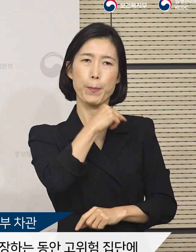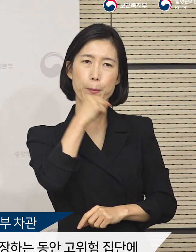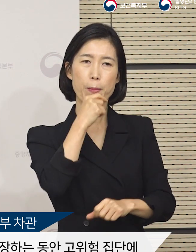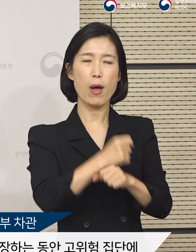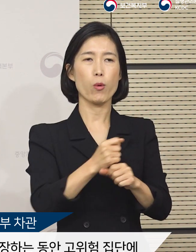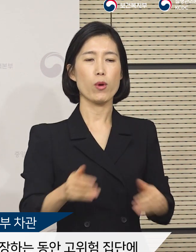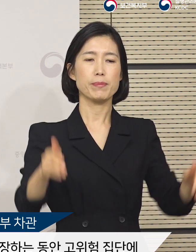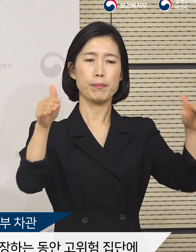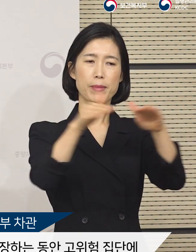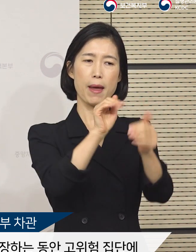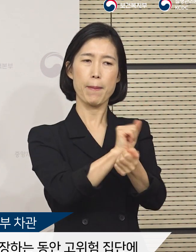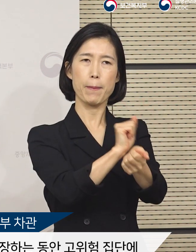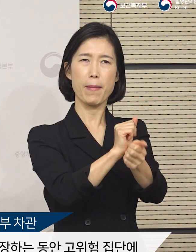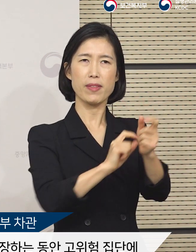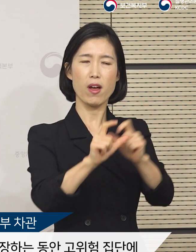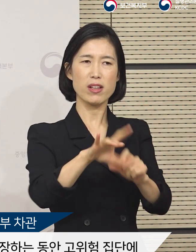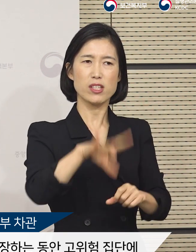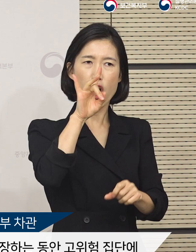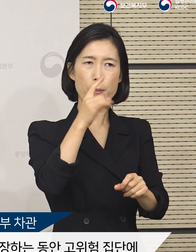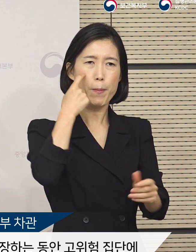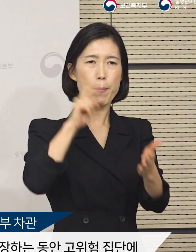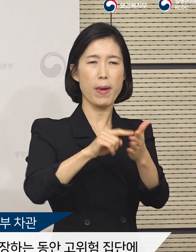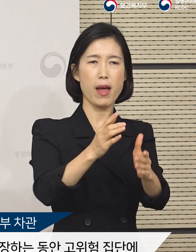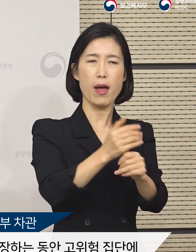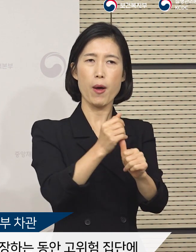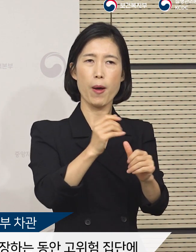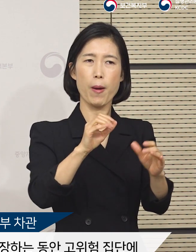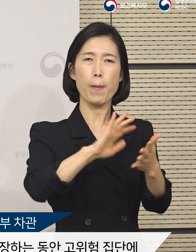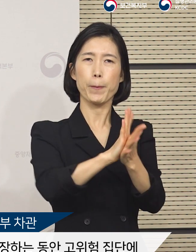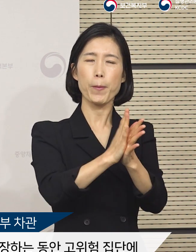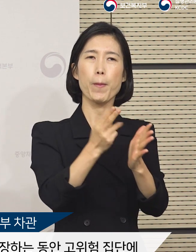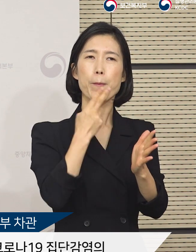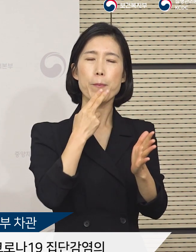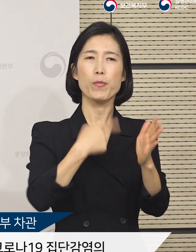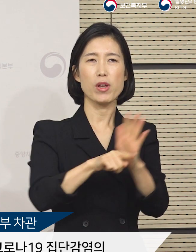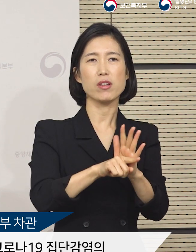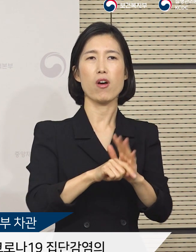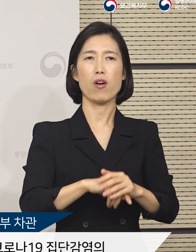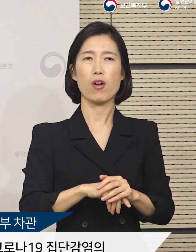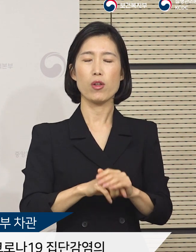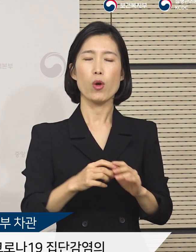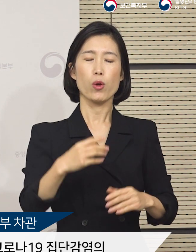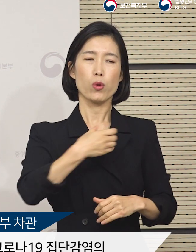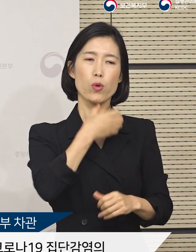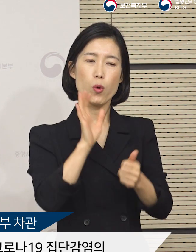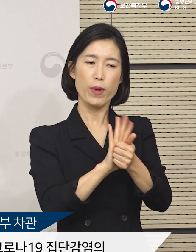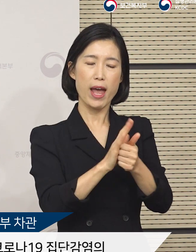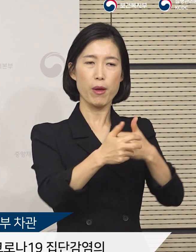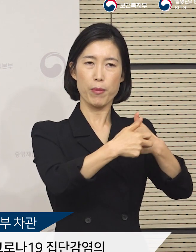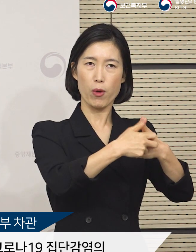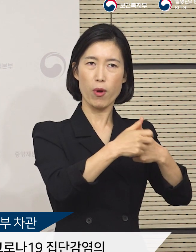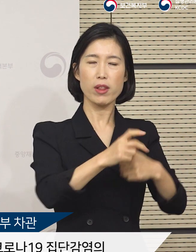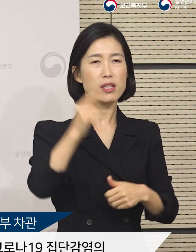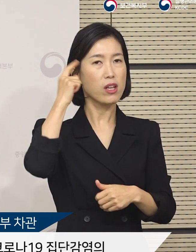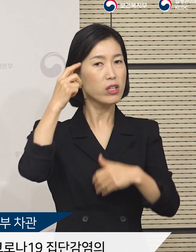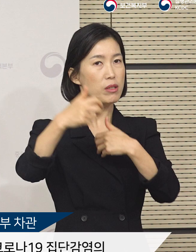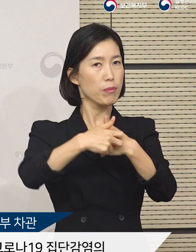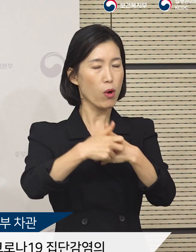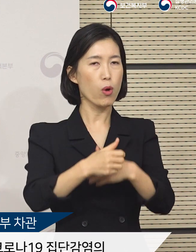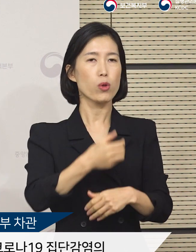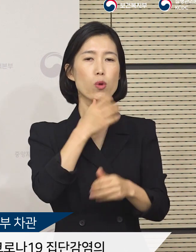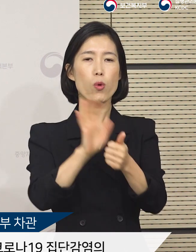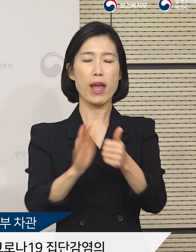감염을 초기에 막기 위하여 노력하겠습니다. 요양병원, 정신병원,